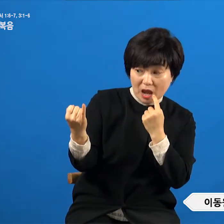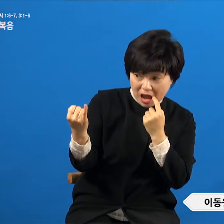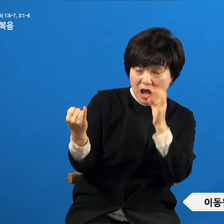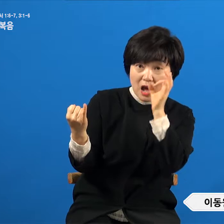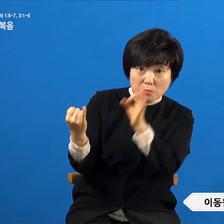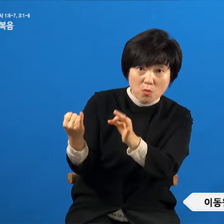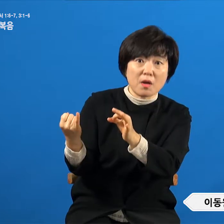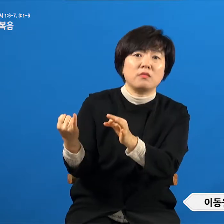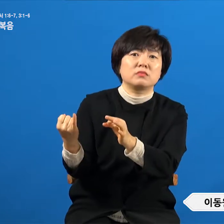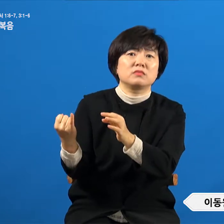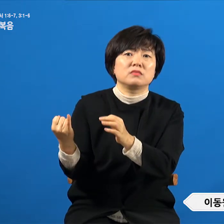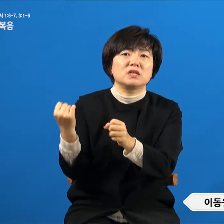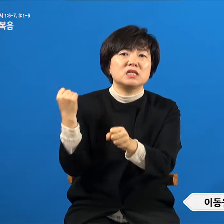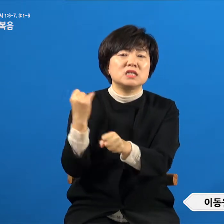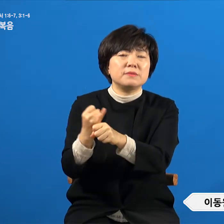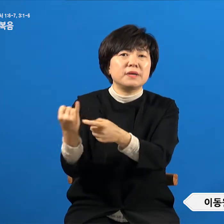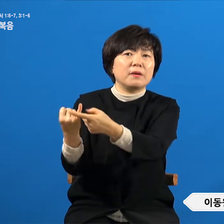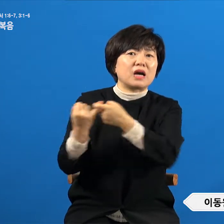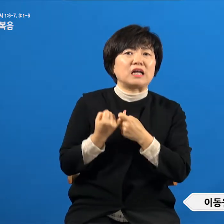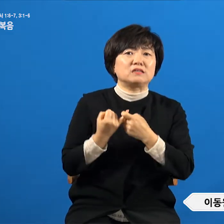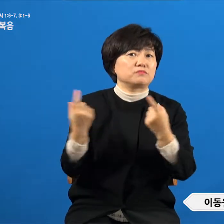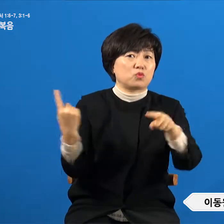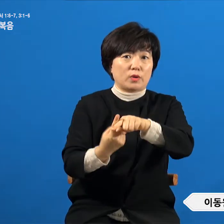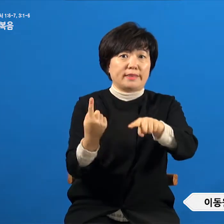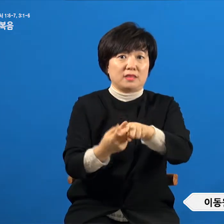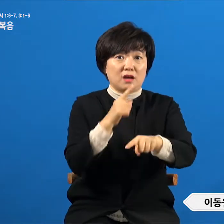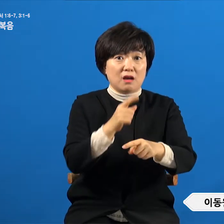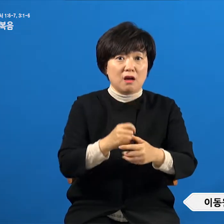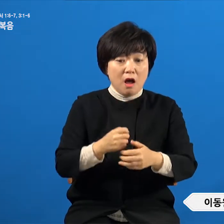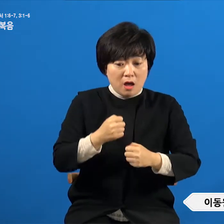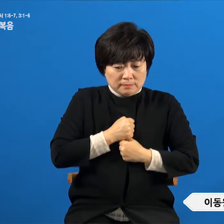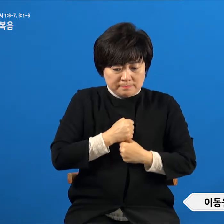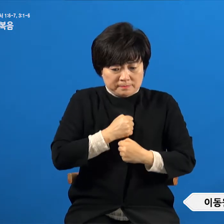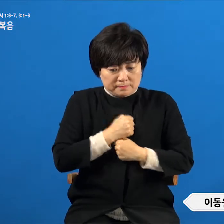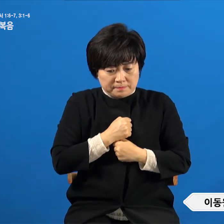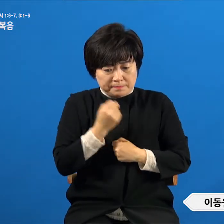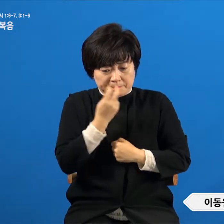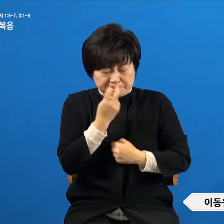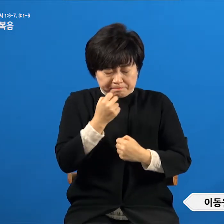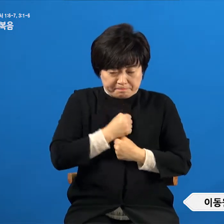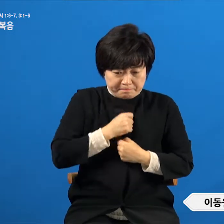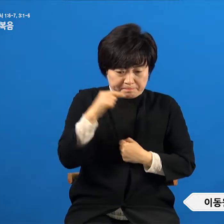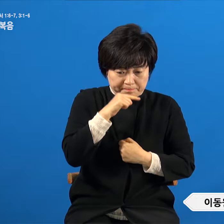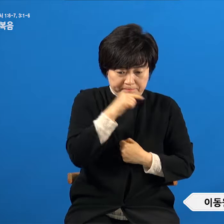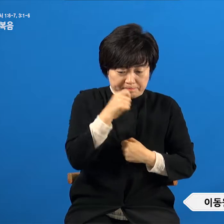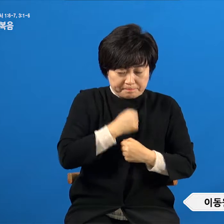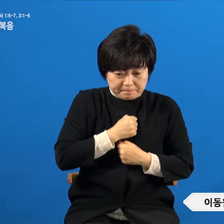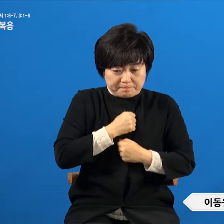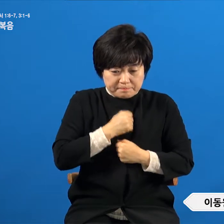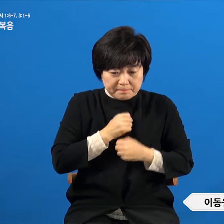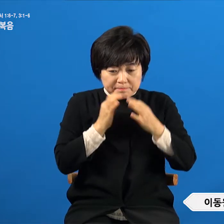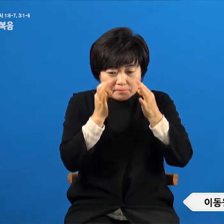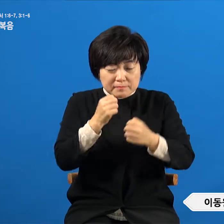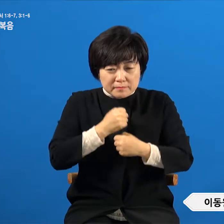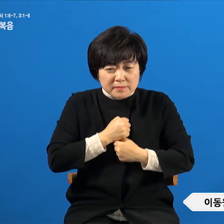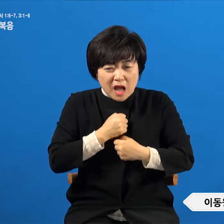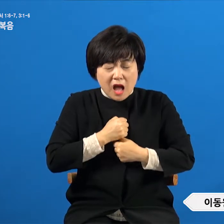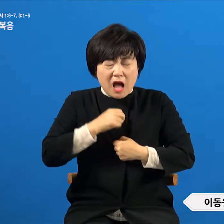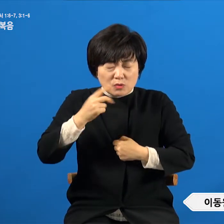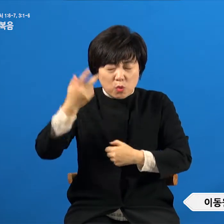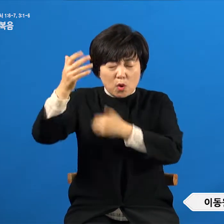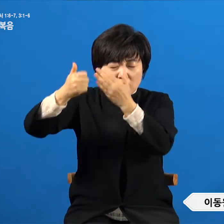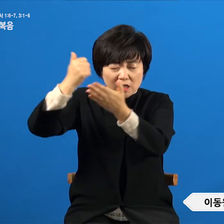범했어요. 나갈 길이 없어요. 내가 최선의 노력을 하고 발버둥 쳐도 내 최선의 행동으로 하나님